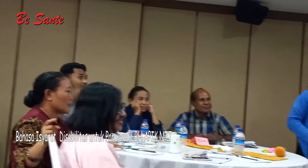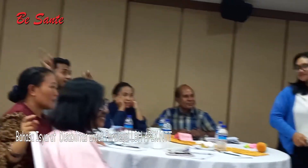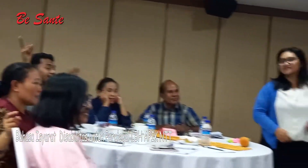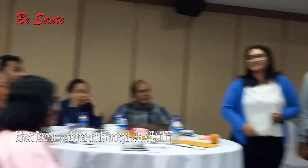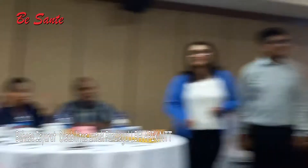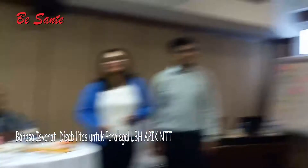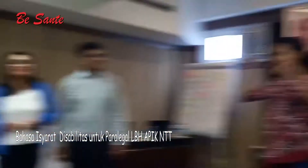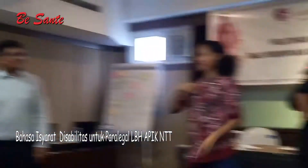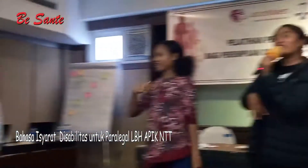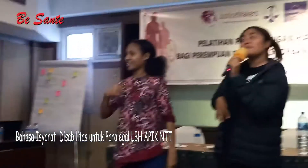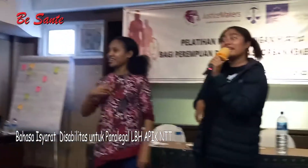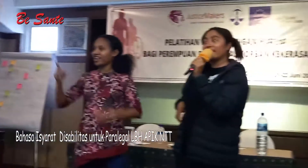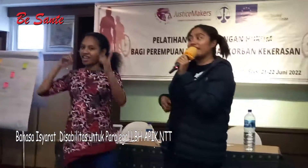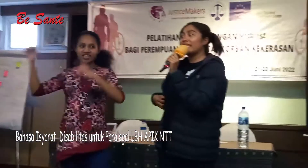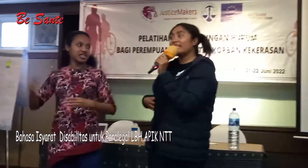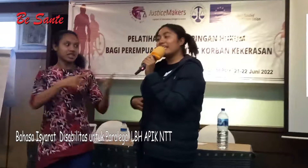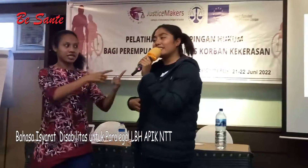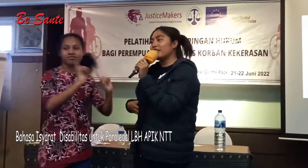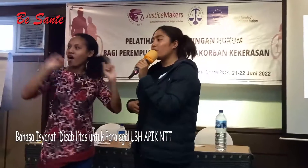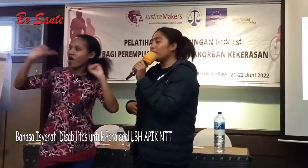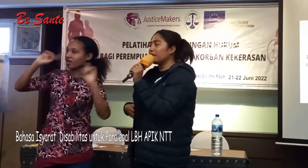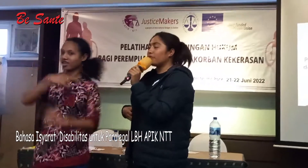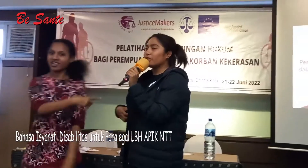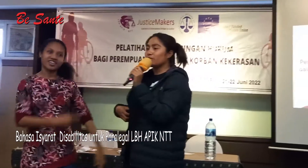Flores. Kalau orang Flores banyak yang keriting, jadi dong bikin Flores tuh.